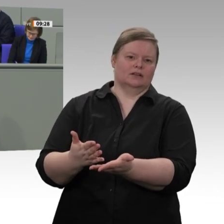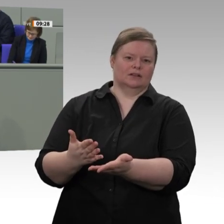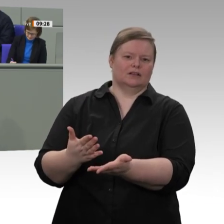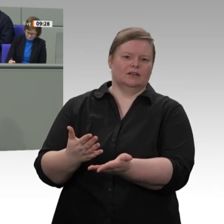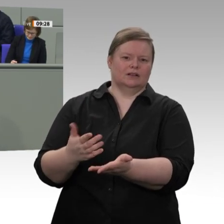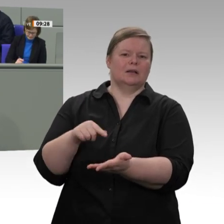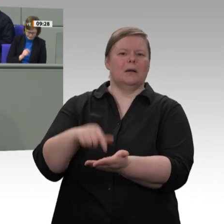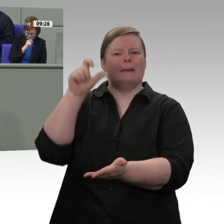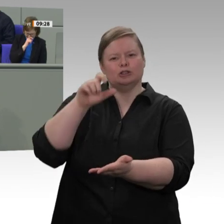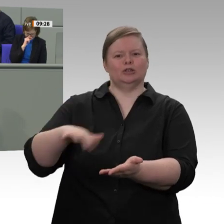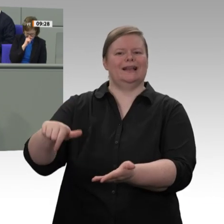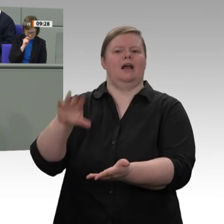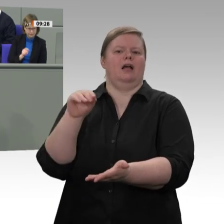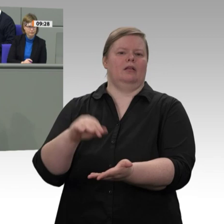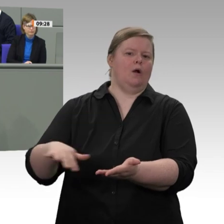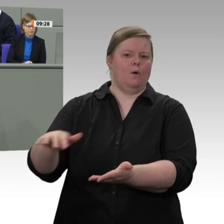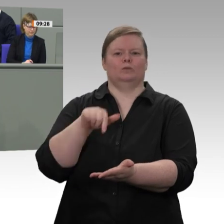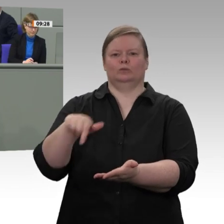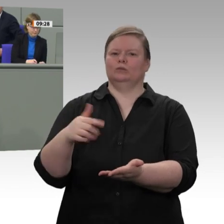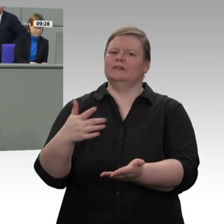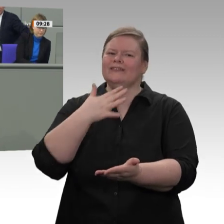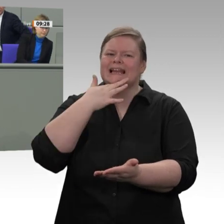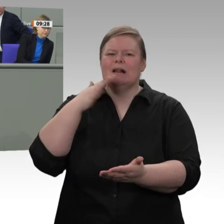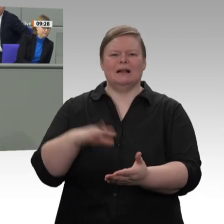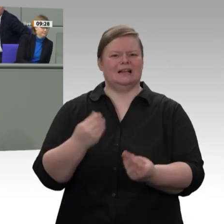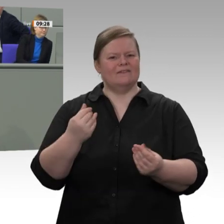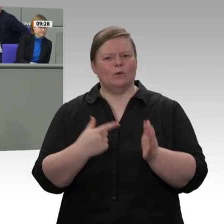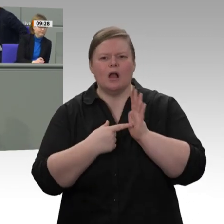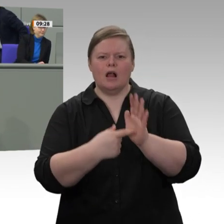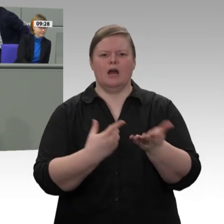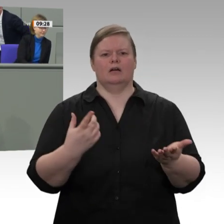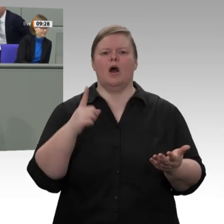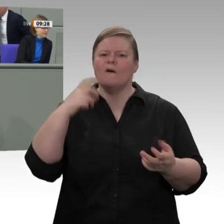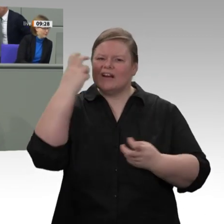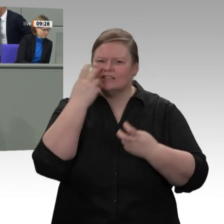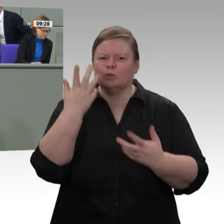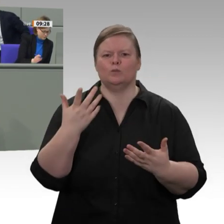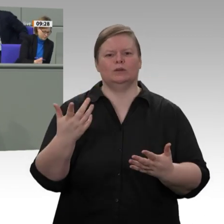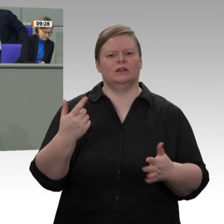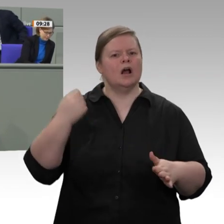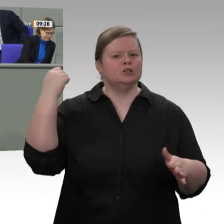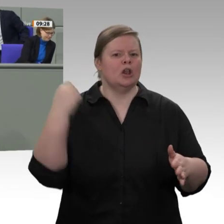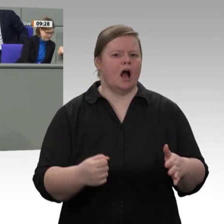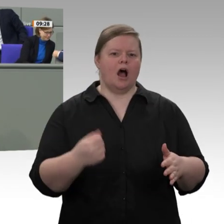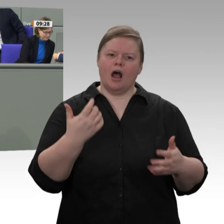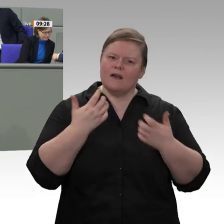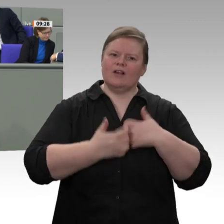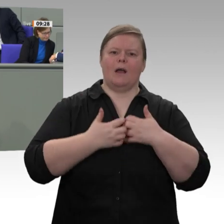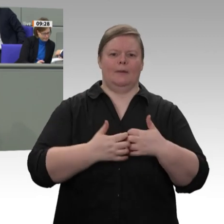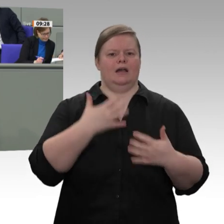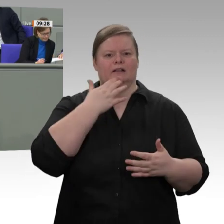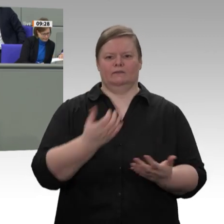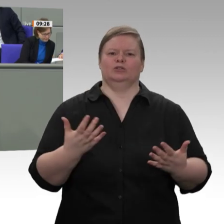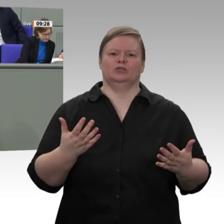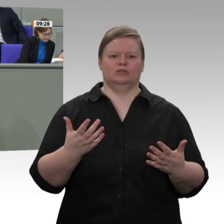darüber klar werden, was die wachsende rassistisch motivierte Gewalt für unser Land bedeutet und was wir tun müssen.